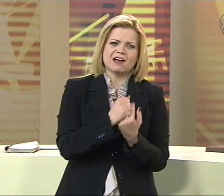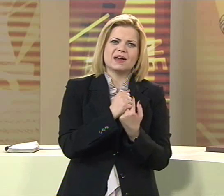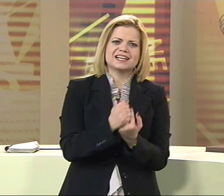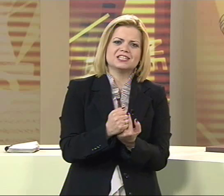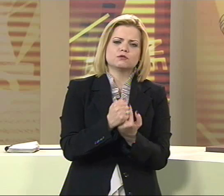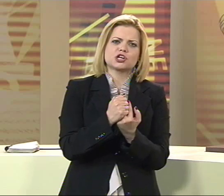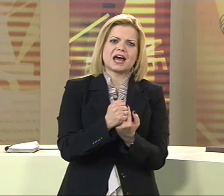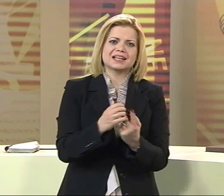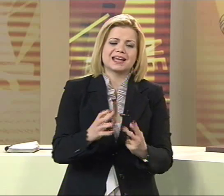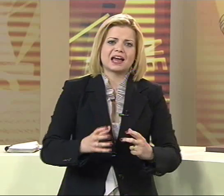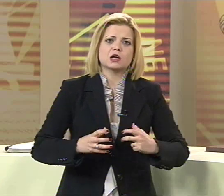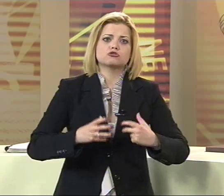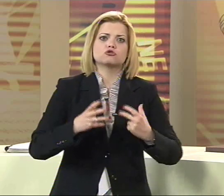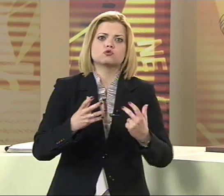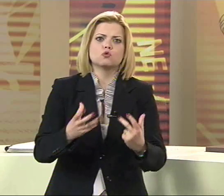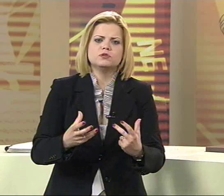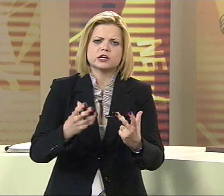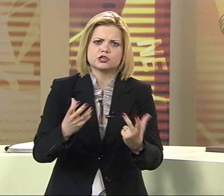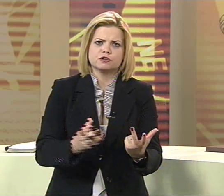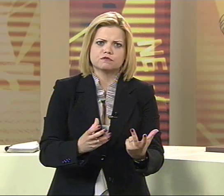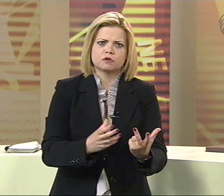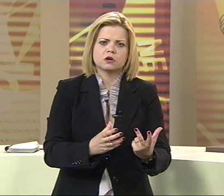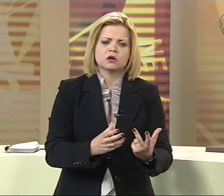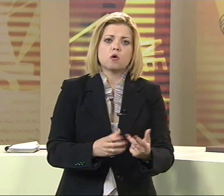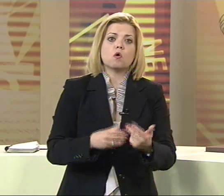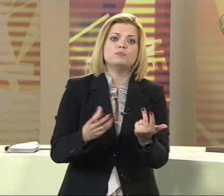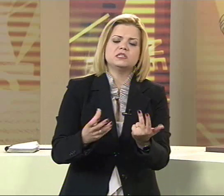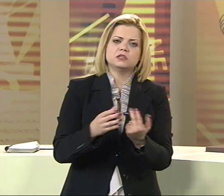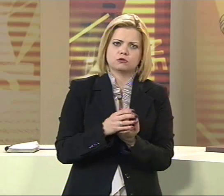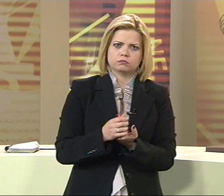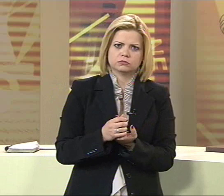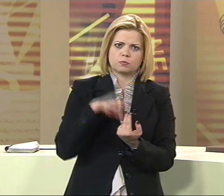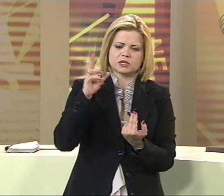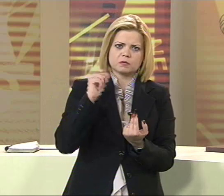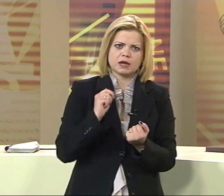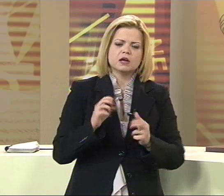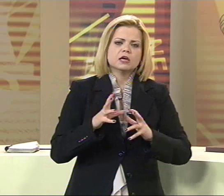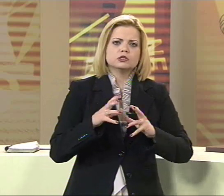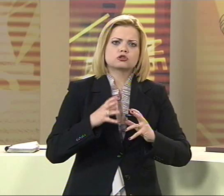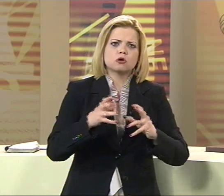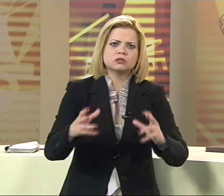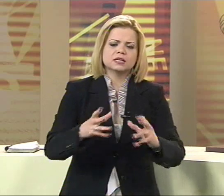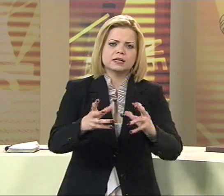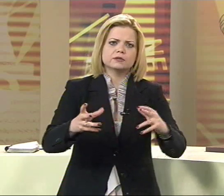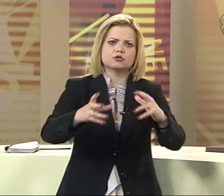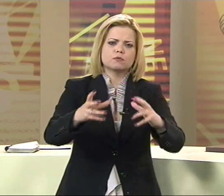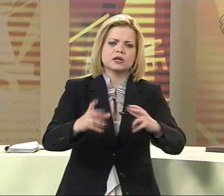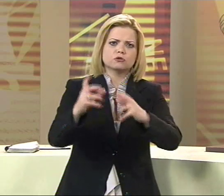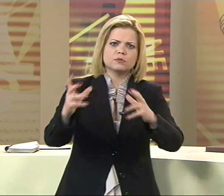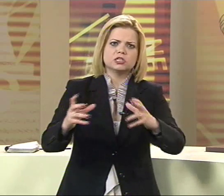um requisito de caráter subjetivo ou psíquico. Então, percebam bem. Estou tentando descobrir o domicílio